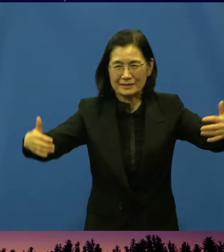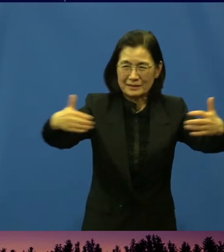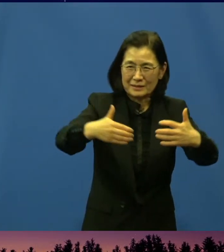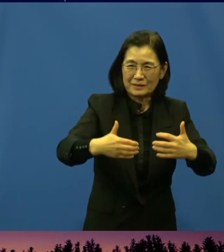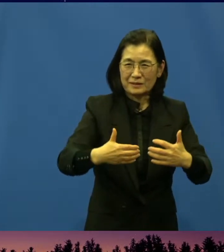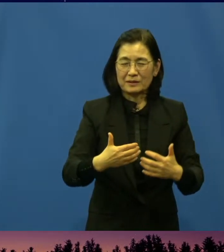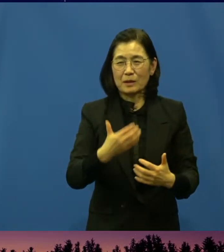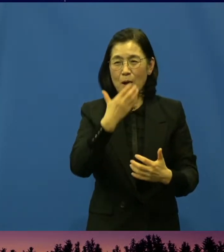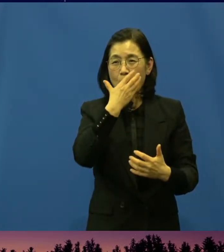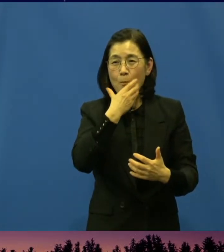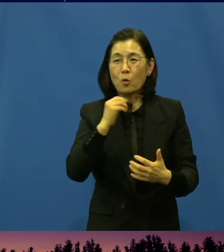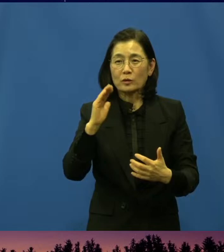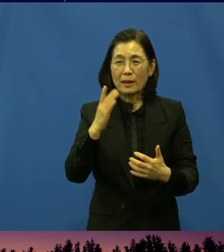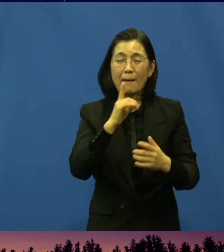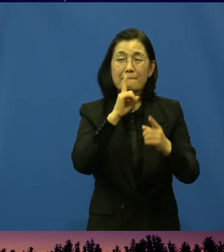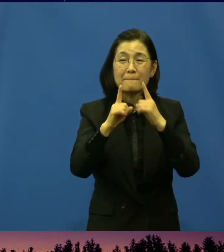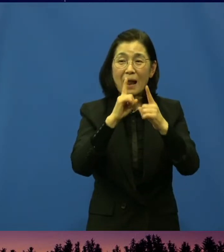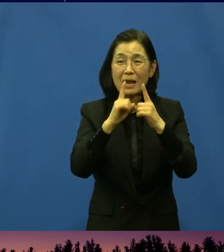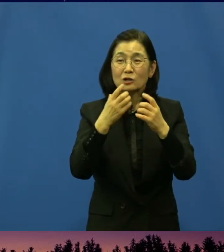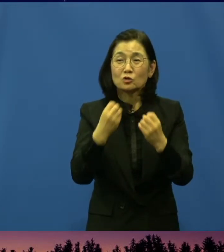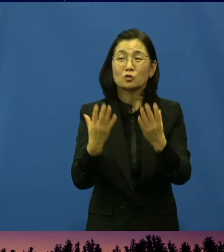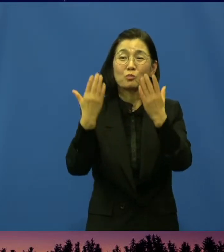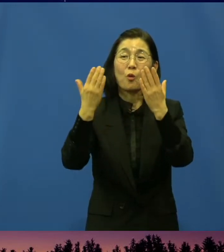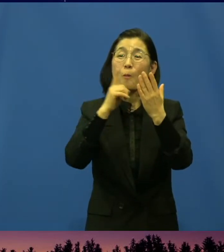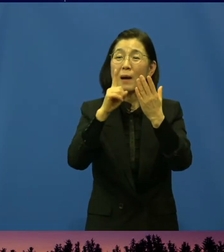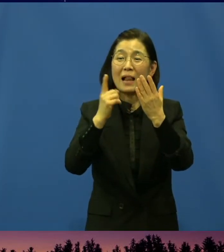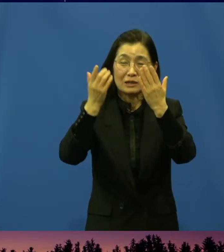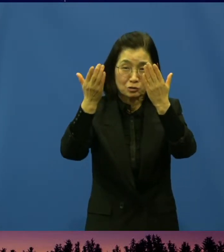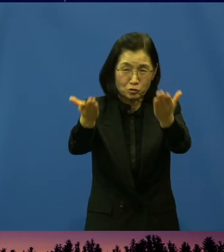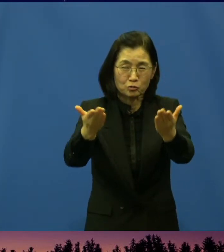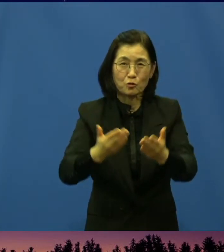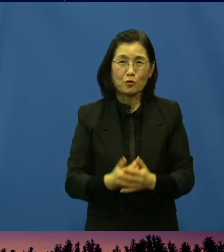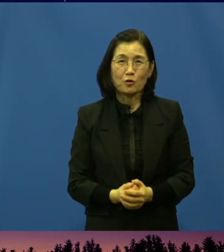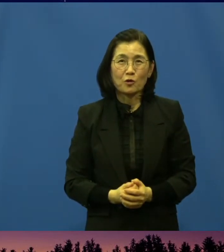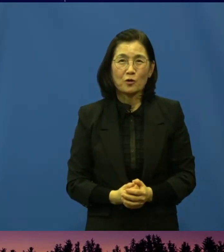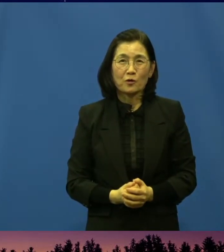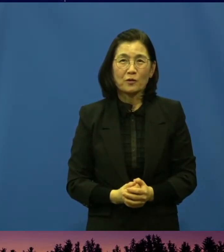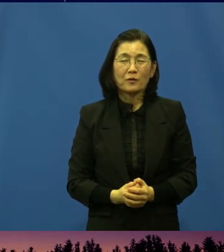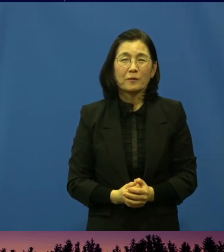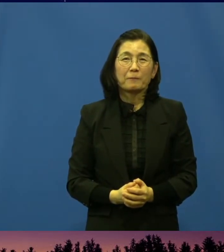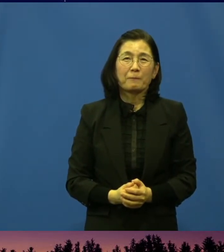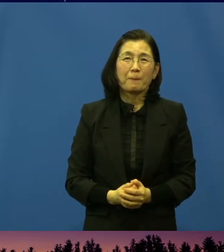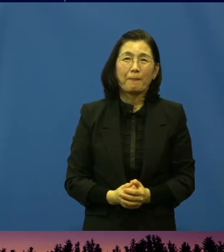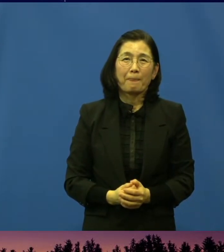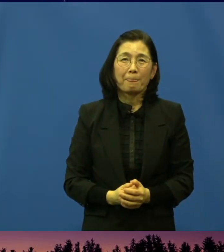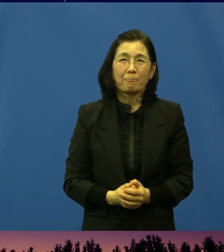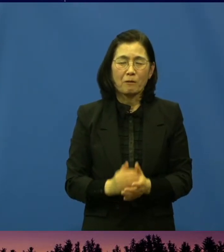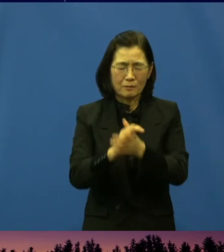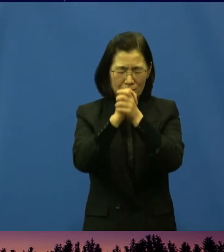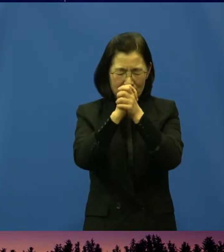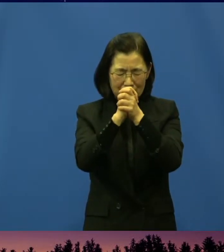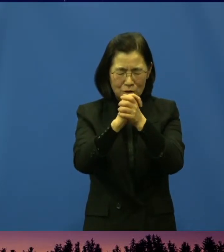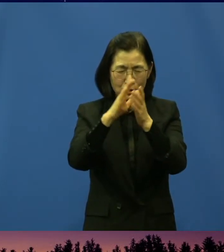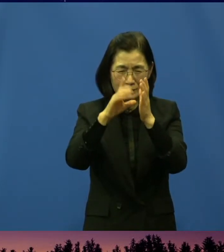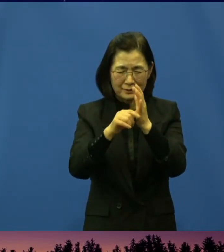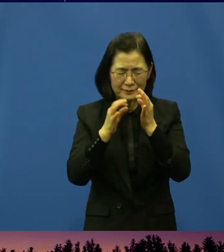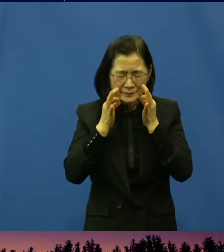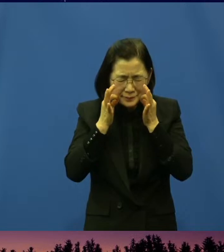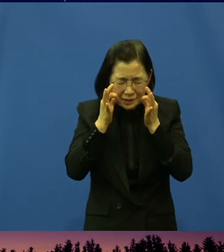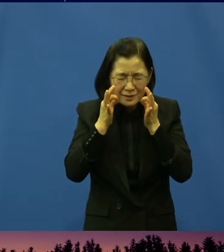해주고, 오늘 이 시간에 올 때 여러분들이 기도 시간이 왔다면 기도를 온전히 하나님 앞에 이 시간에 최선의 기도를